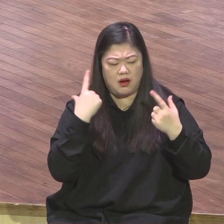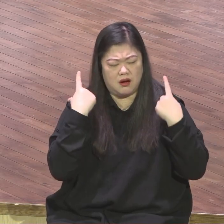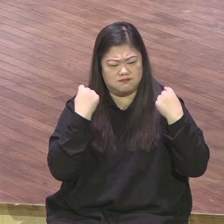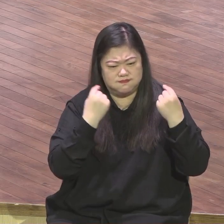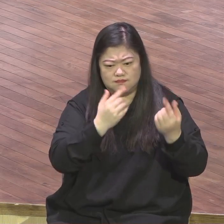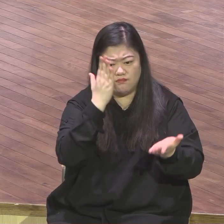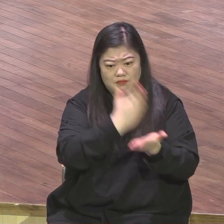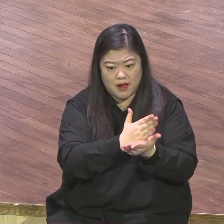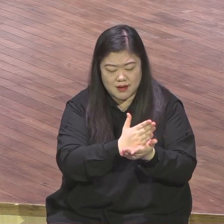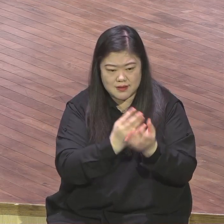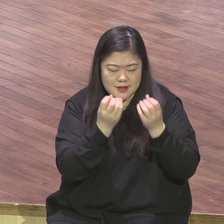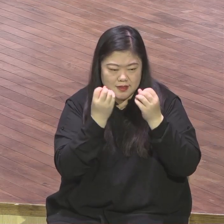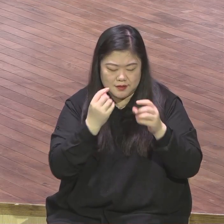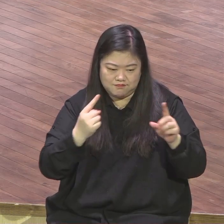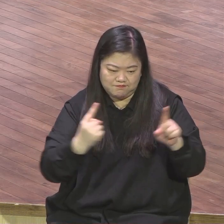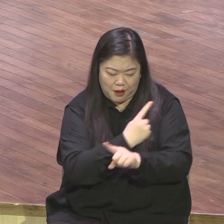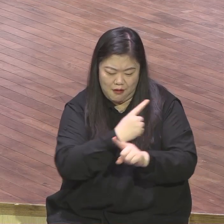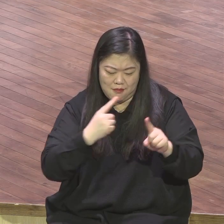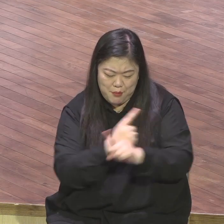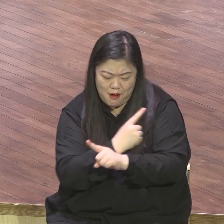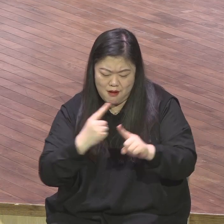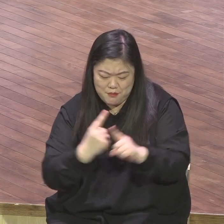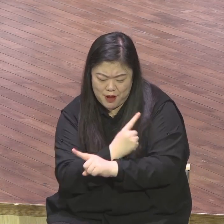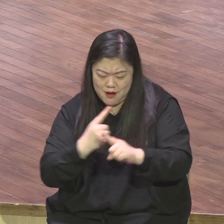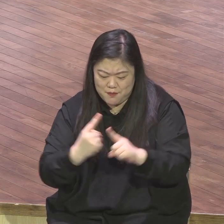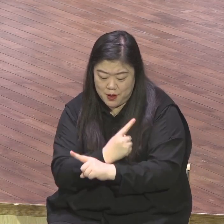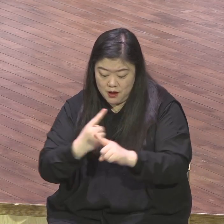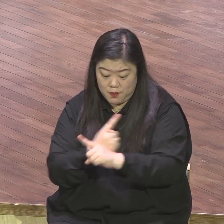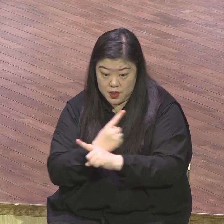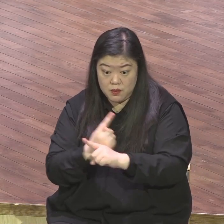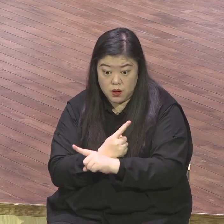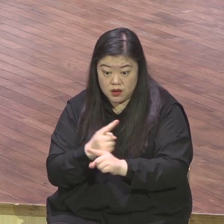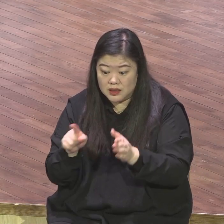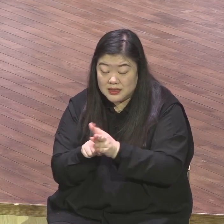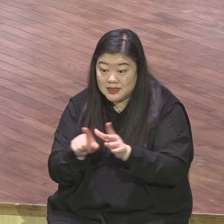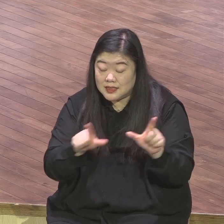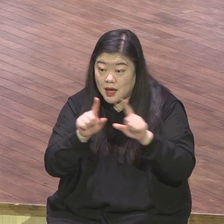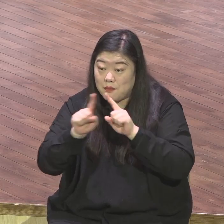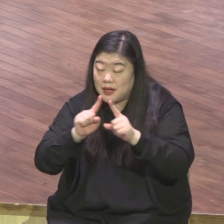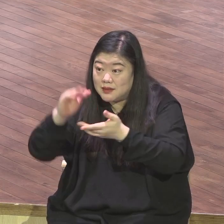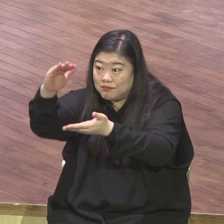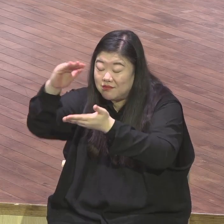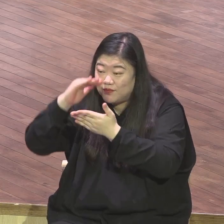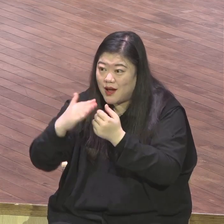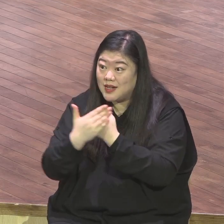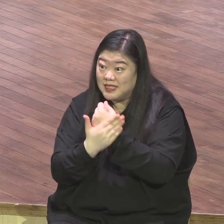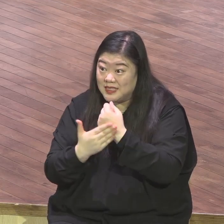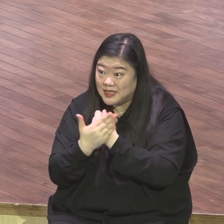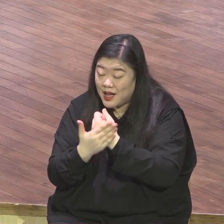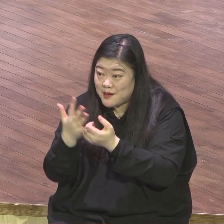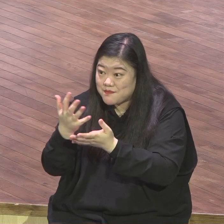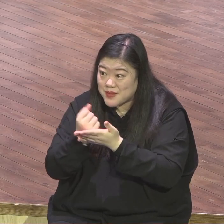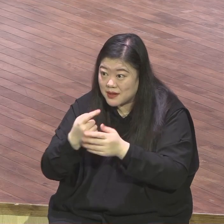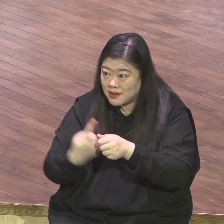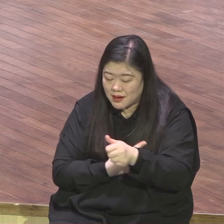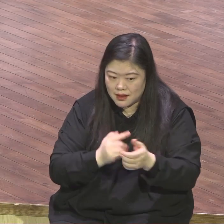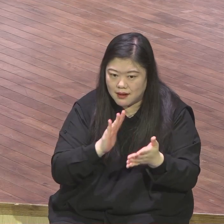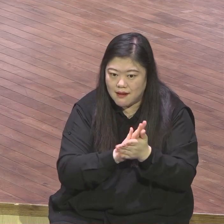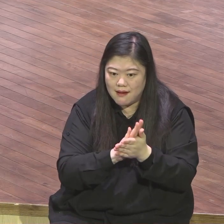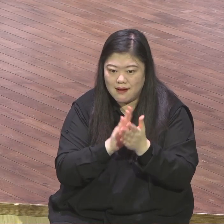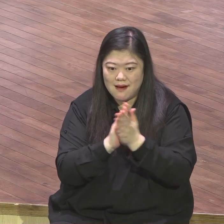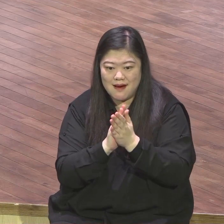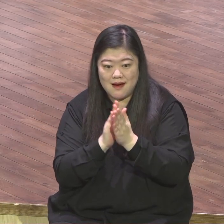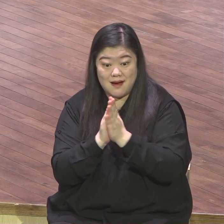뭐예요? 신앙생활이에요. 신앙 깨고 있는 거 계속 매일 깨는 겁니다. 말씀을 통해 조금씩 깨닫는 것입니다.